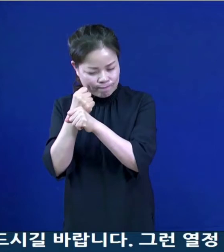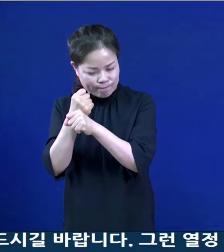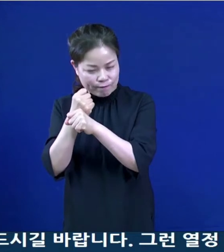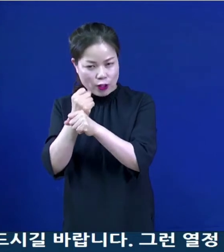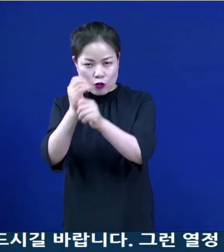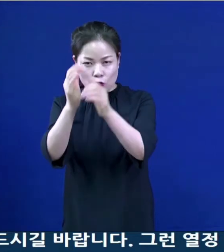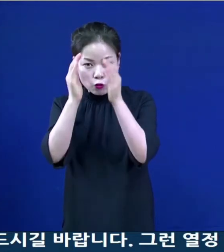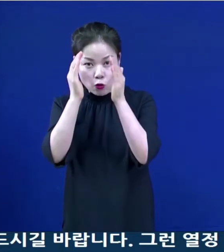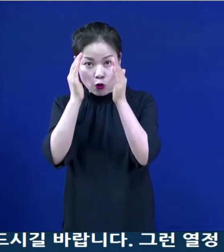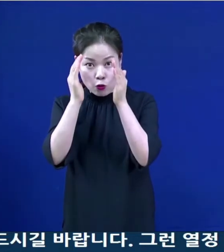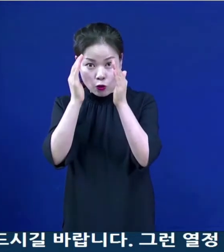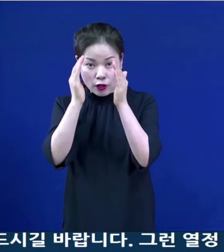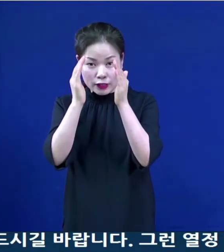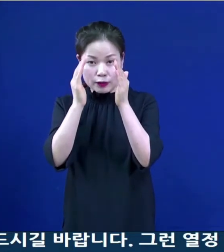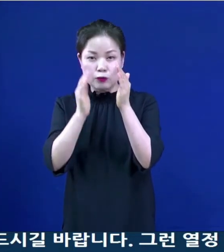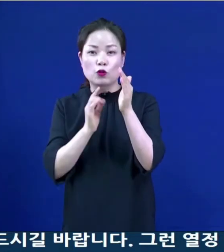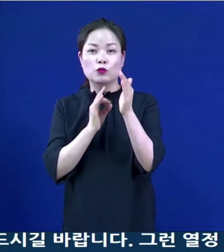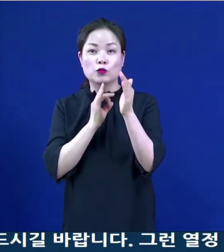막 공부하는 게